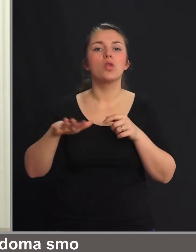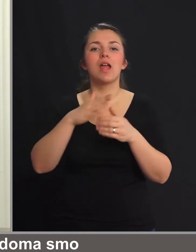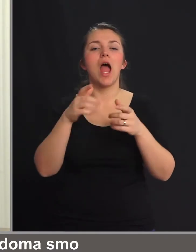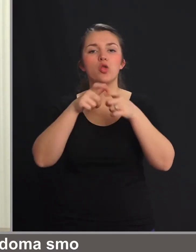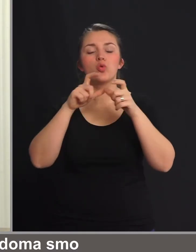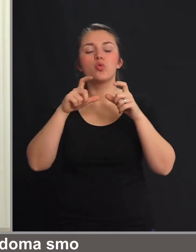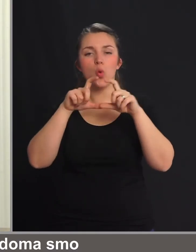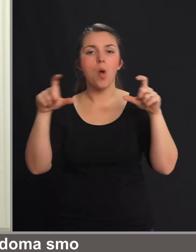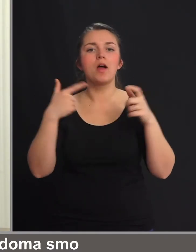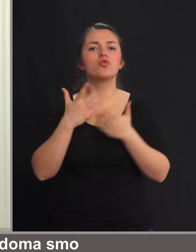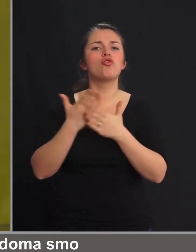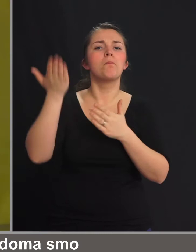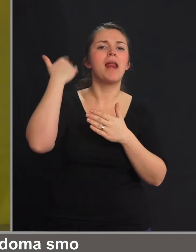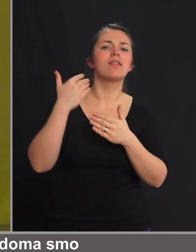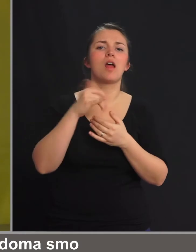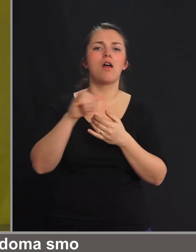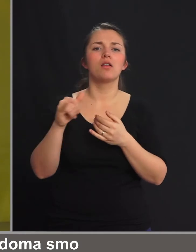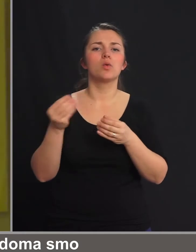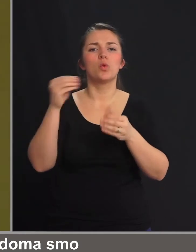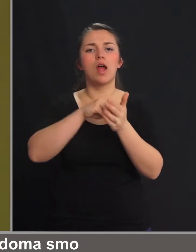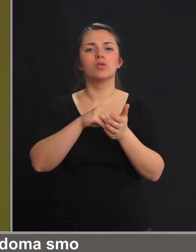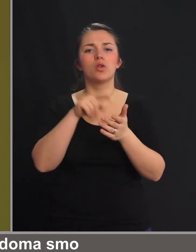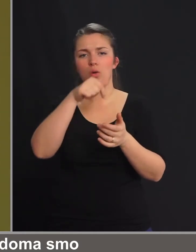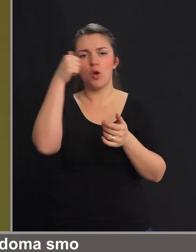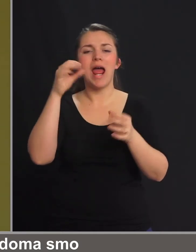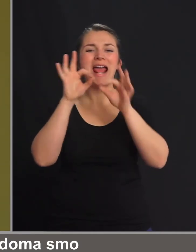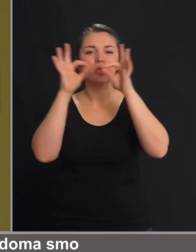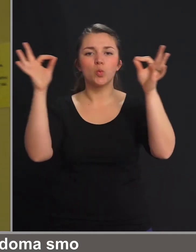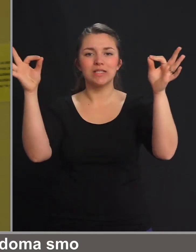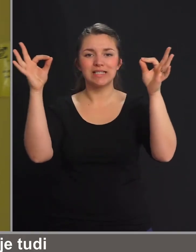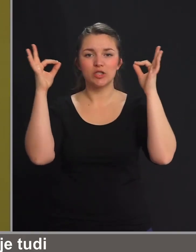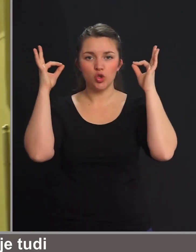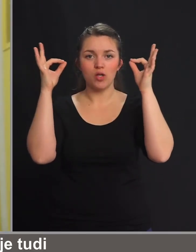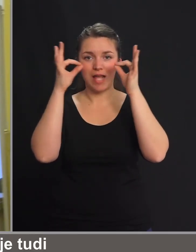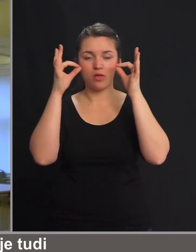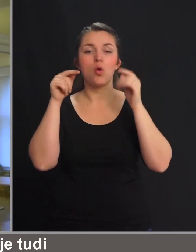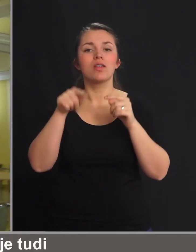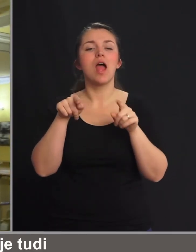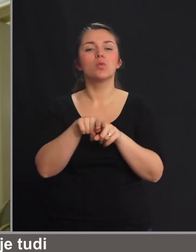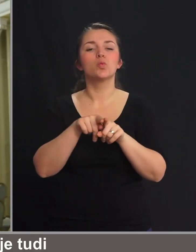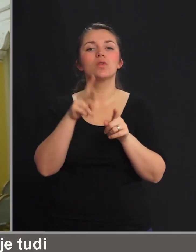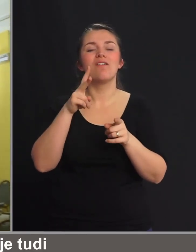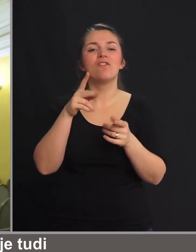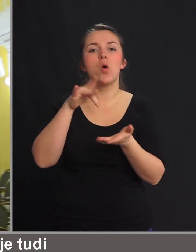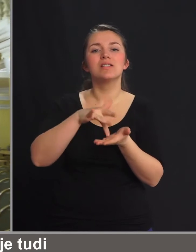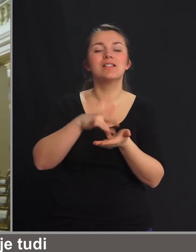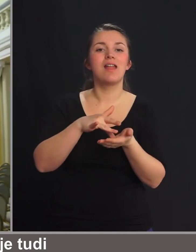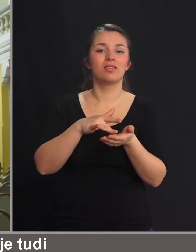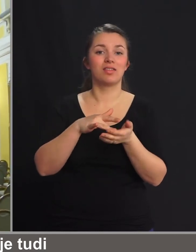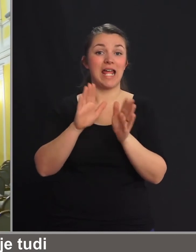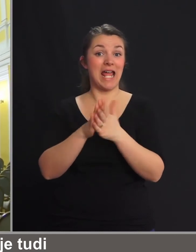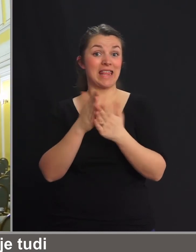dvorani Narodnega doma smo že pred leti vgradili tako imenovano indukcijsko zanko, ta je tudi v